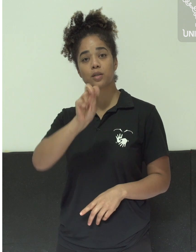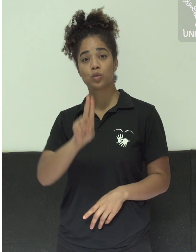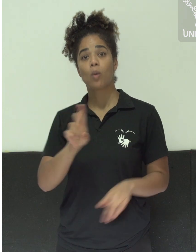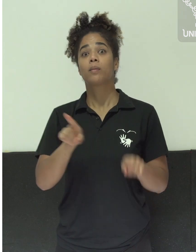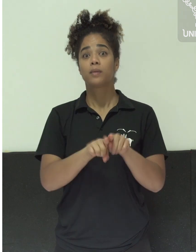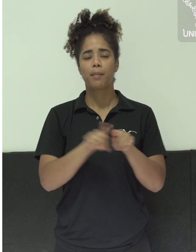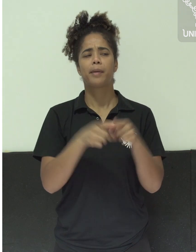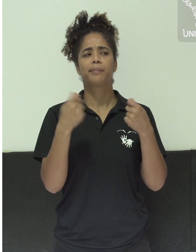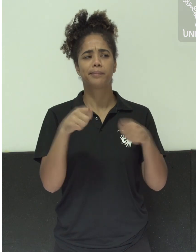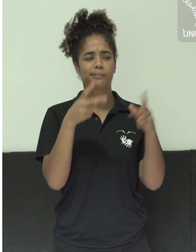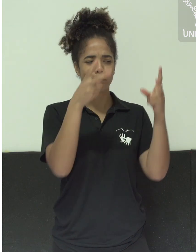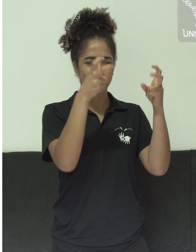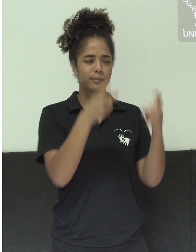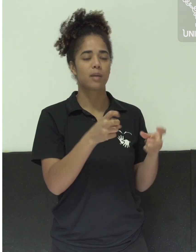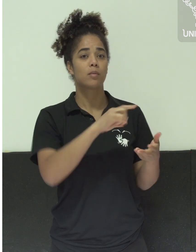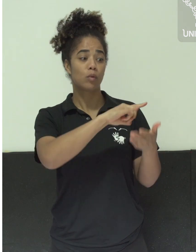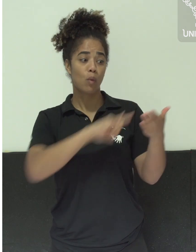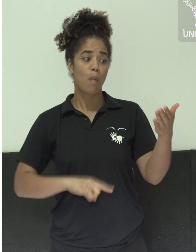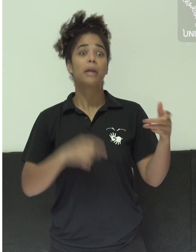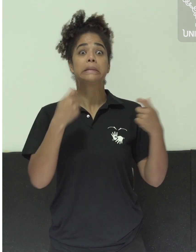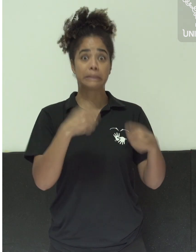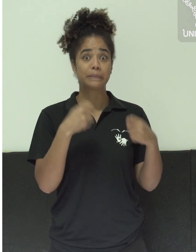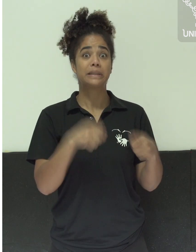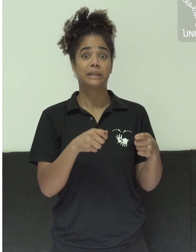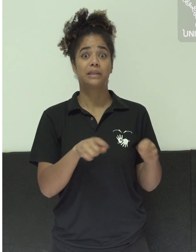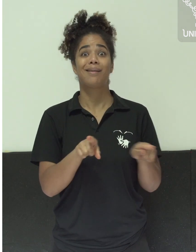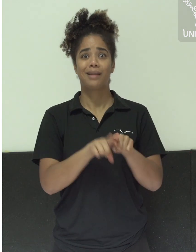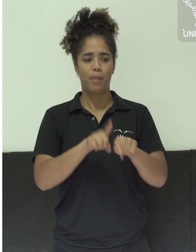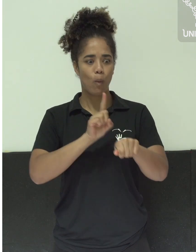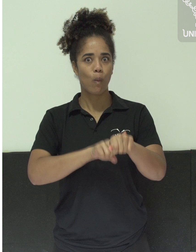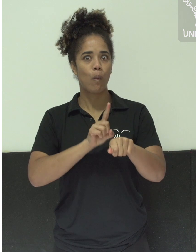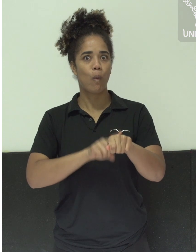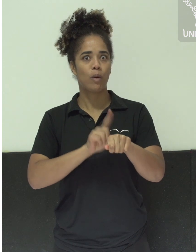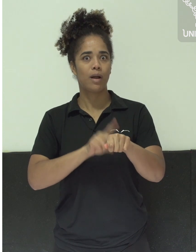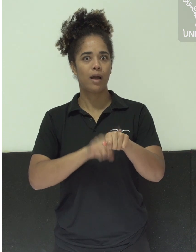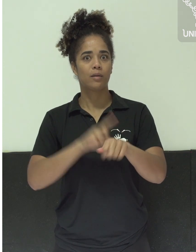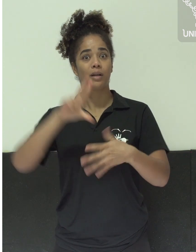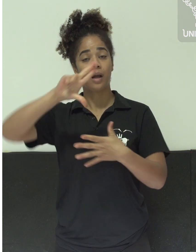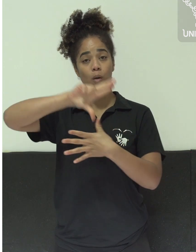para matrícula e os respectivos horários de atendimento da UNILA.